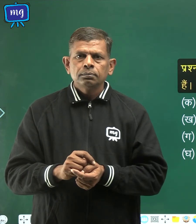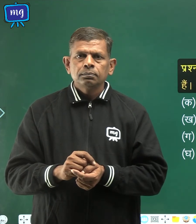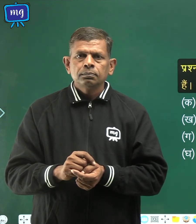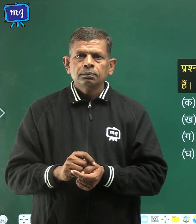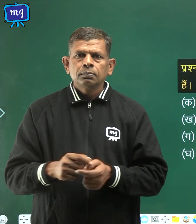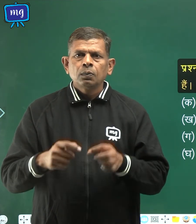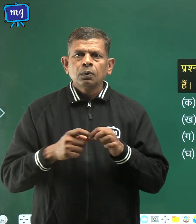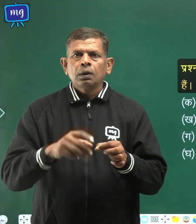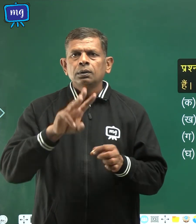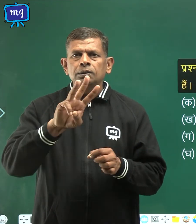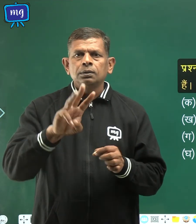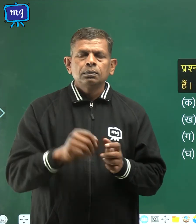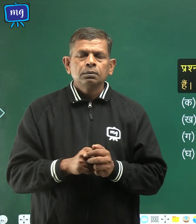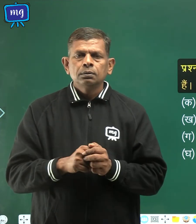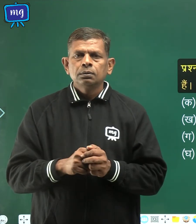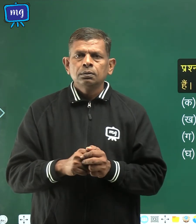प्रश्न 3,